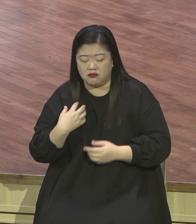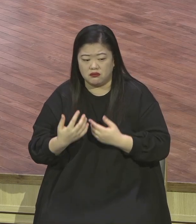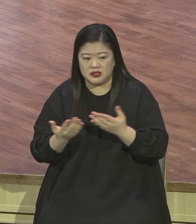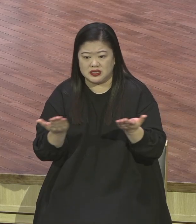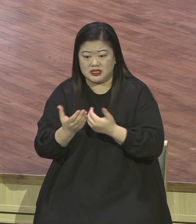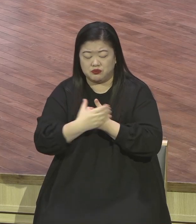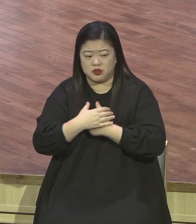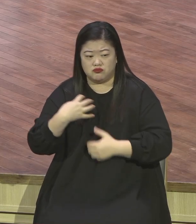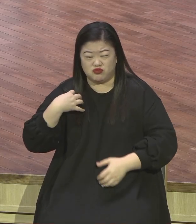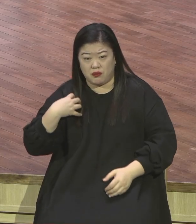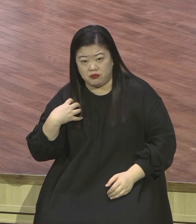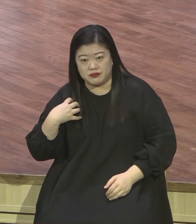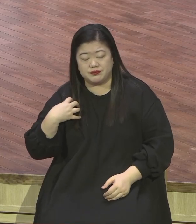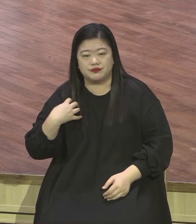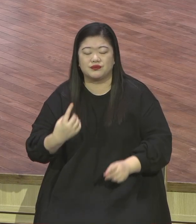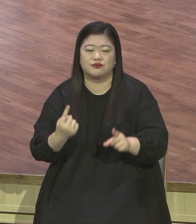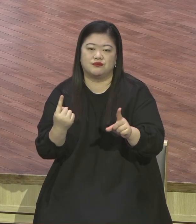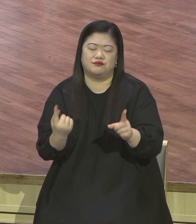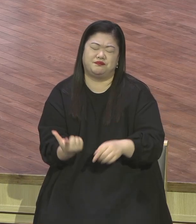그거 빨리 치워 받아야 돼요